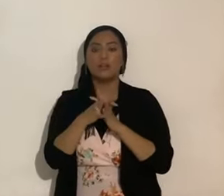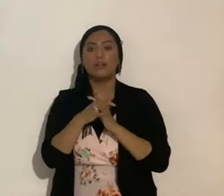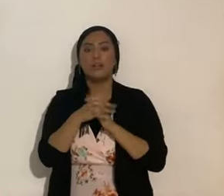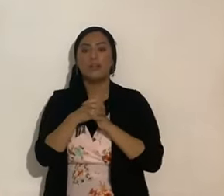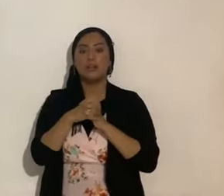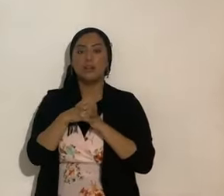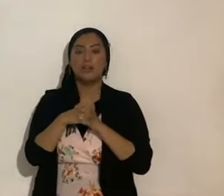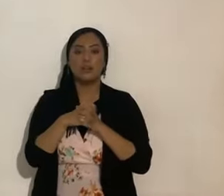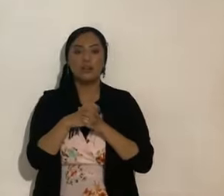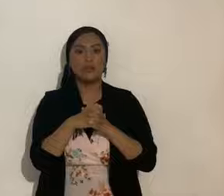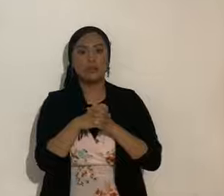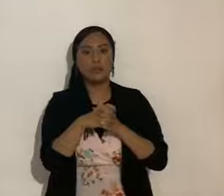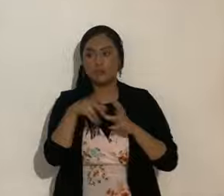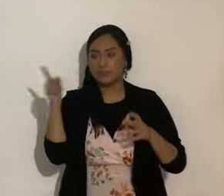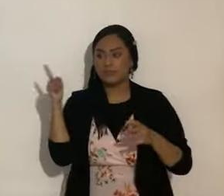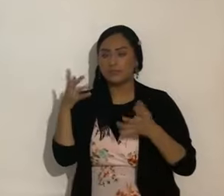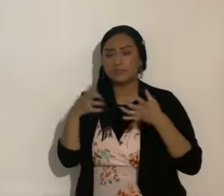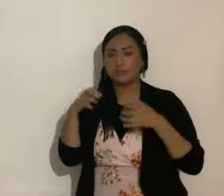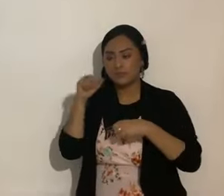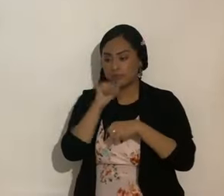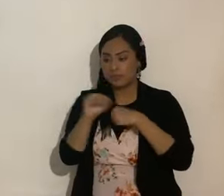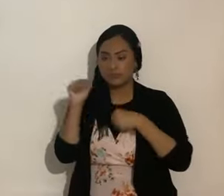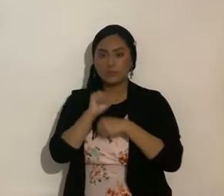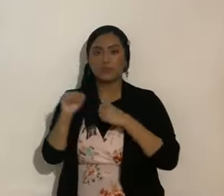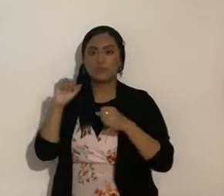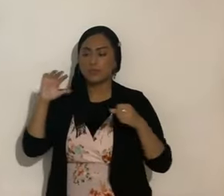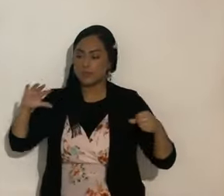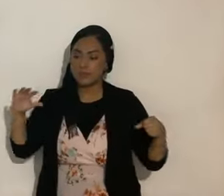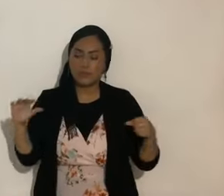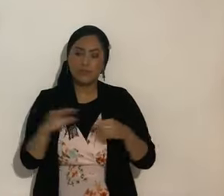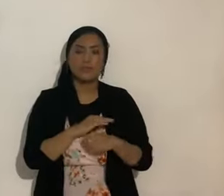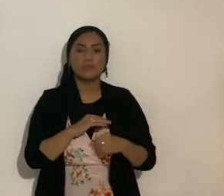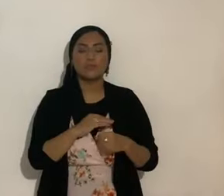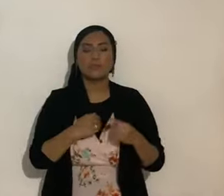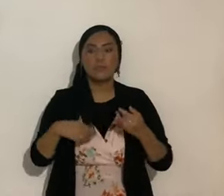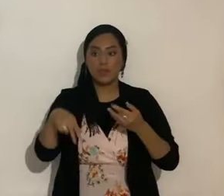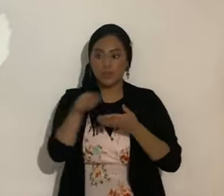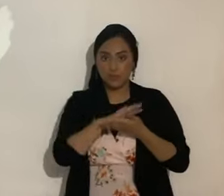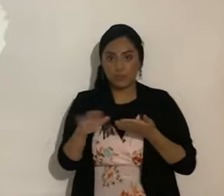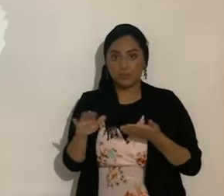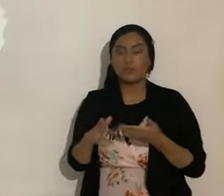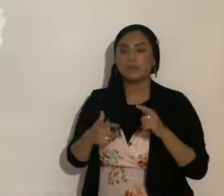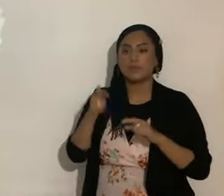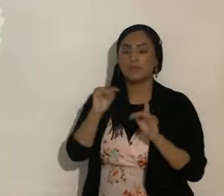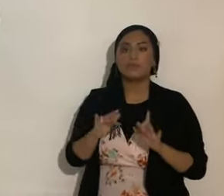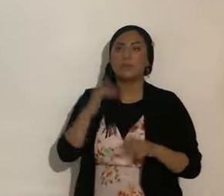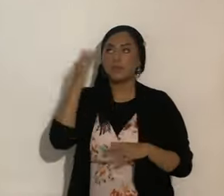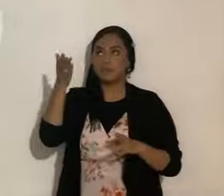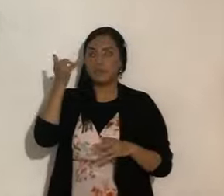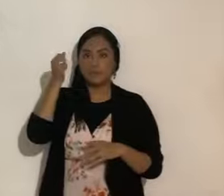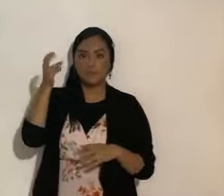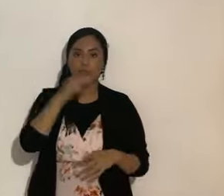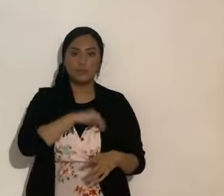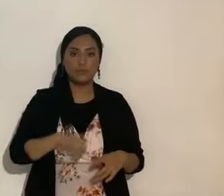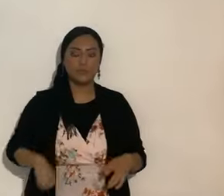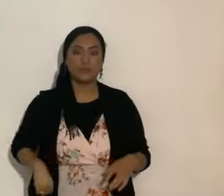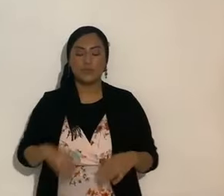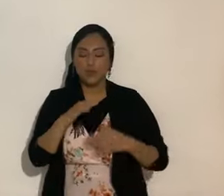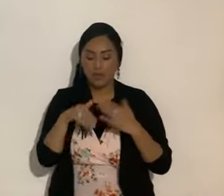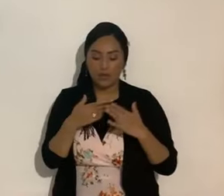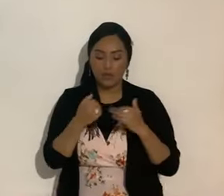esos obreros, si vienen con todo, y bueno, son santos por la inmensa compasión de Yahshua HaMashiach, todos somos salvos